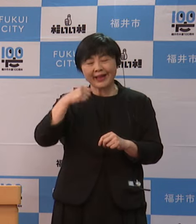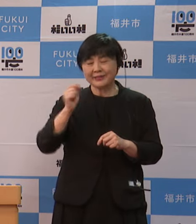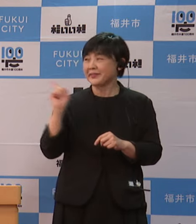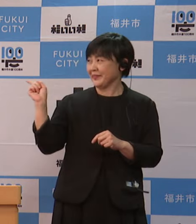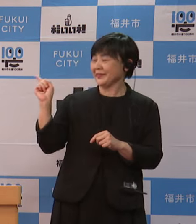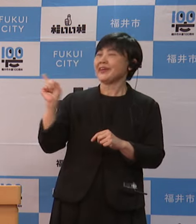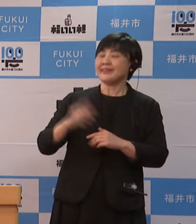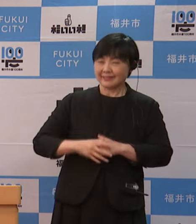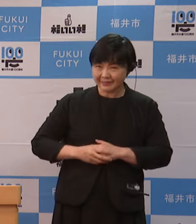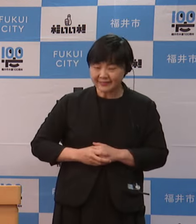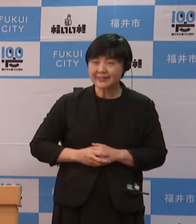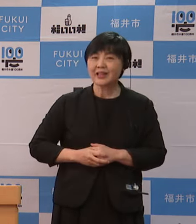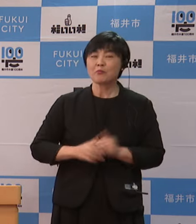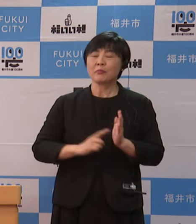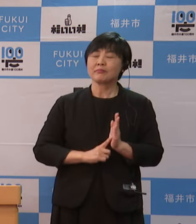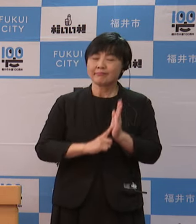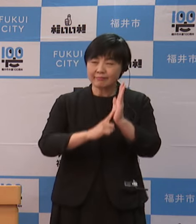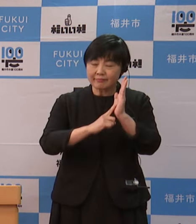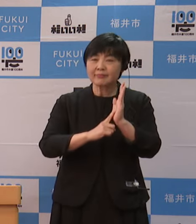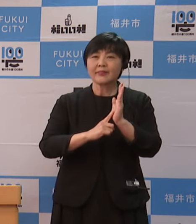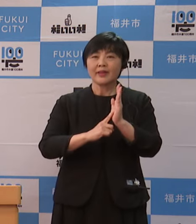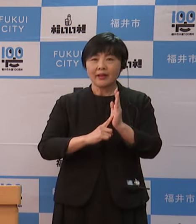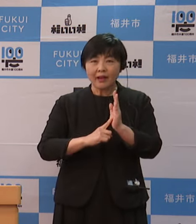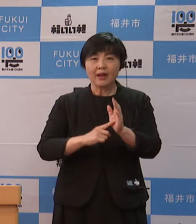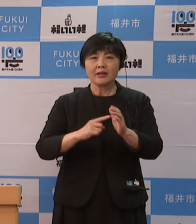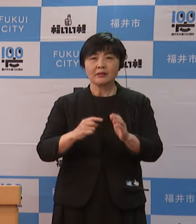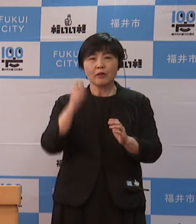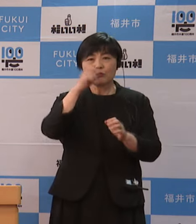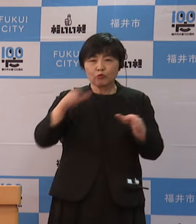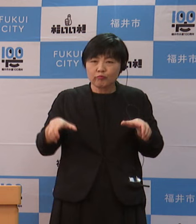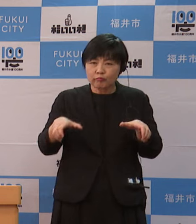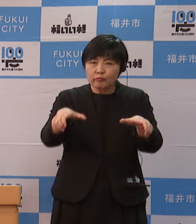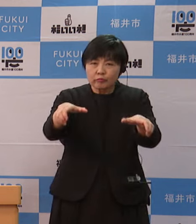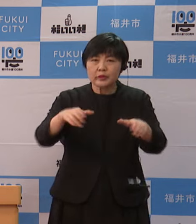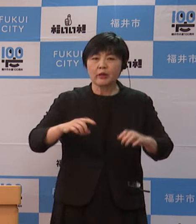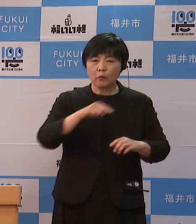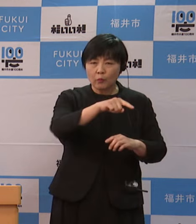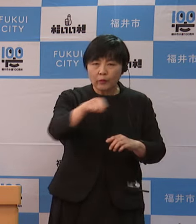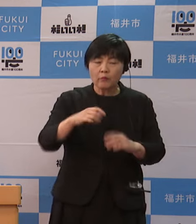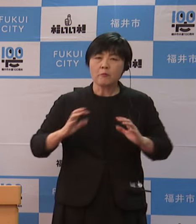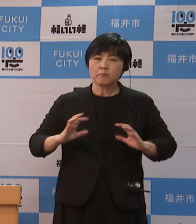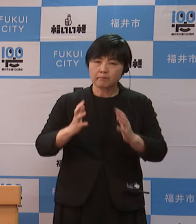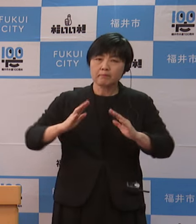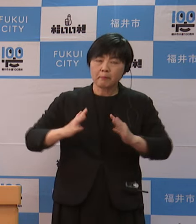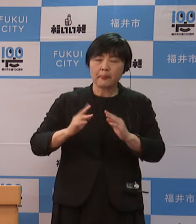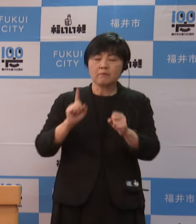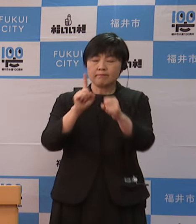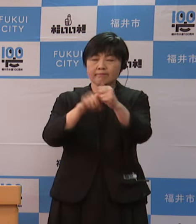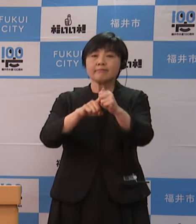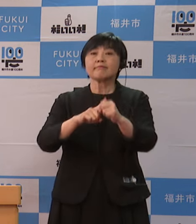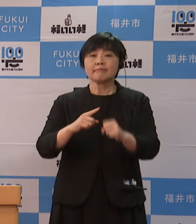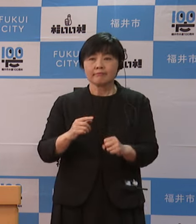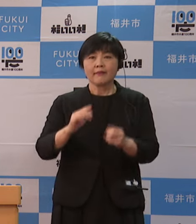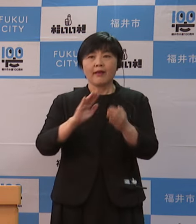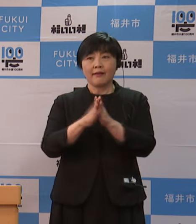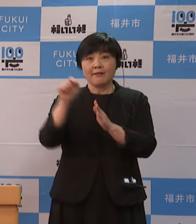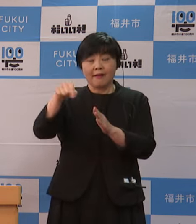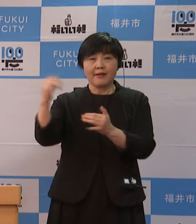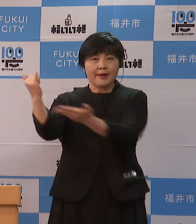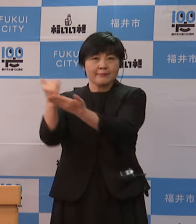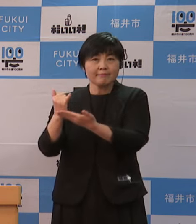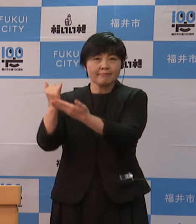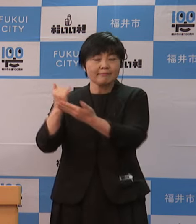、朝倉史跡を盛り上げていく、こういったこともやりながらですね、県外からのお客様